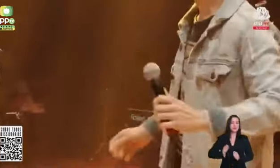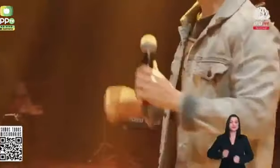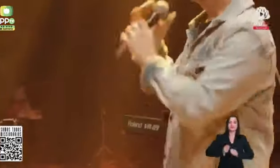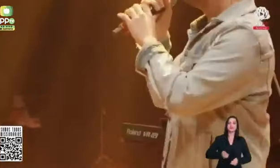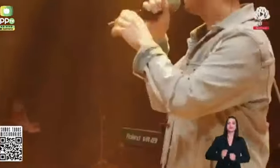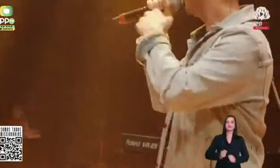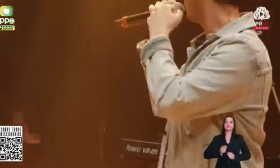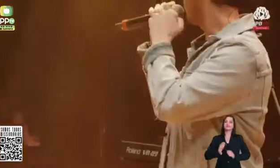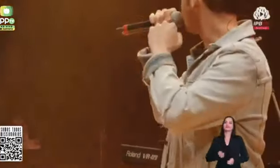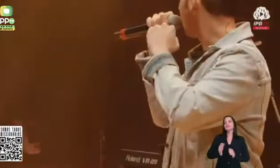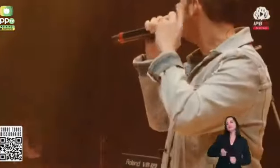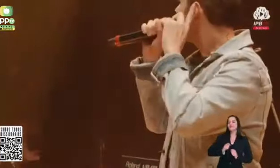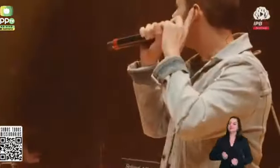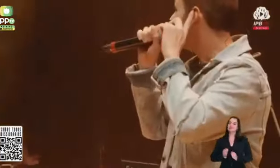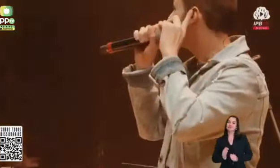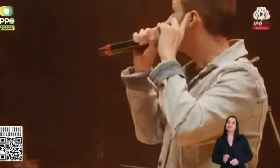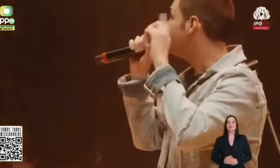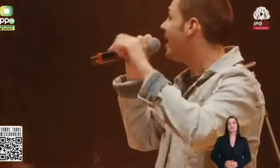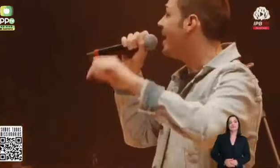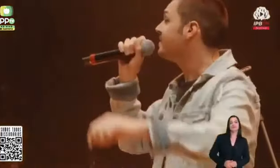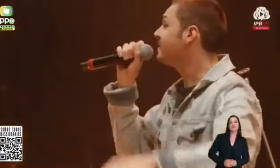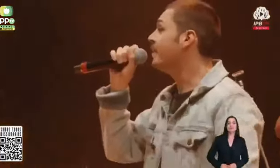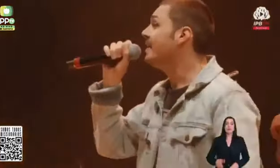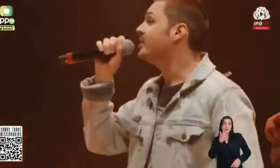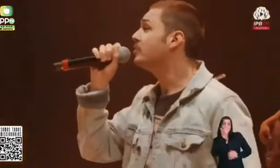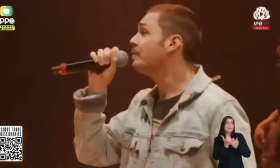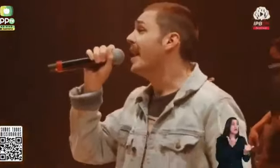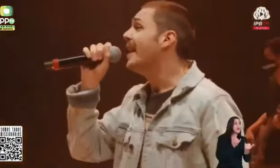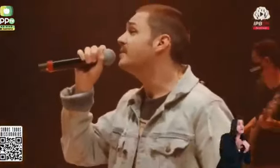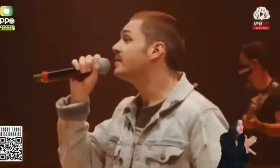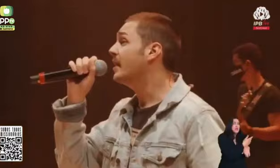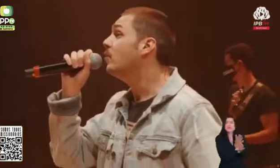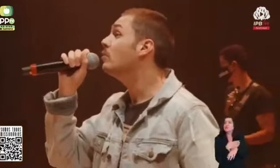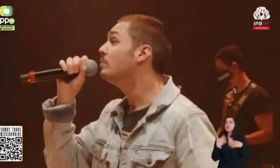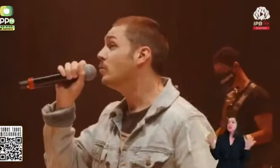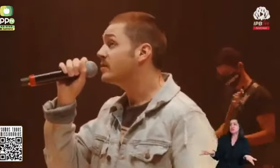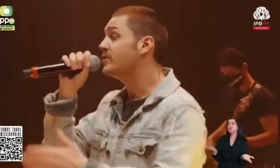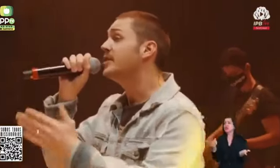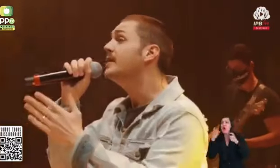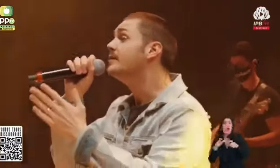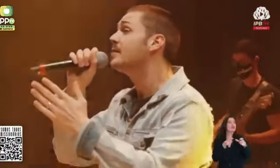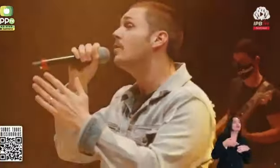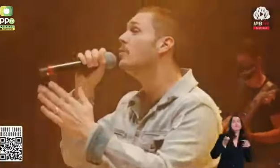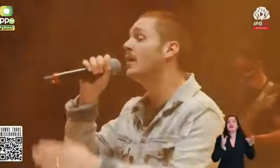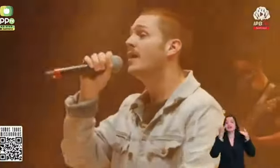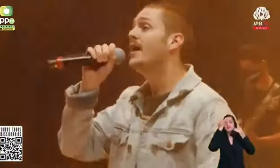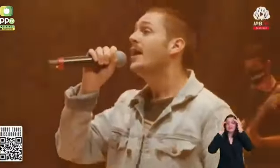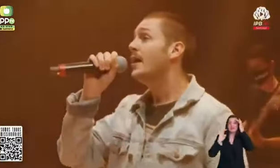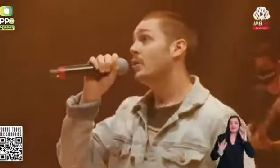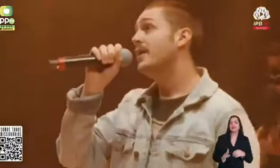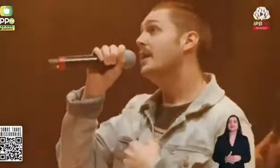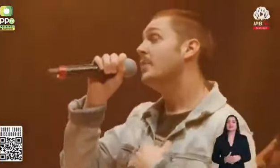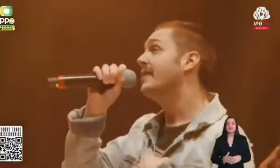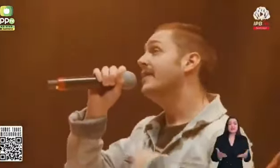fomentar essa língua, né, e oferecer para que quando o surdo chegue na porta, ele já veja, poxa, aqui eu